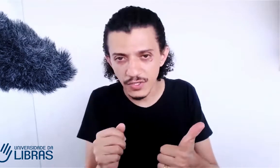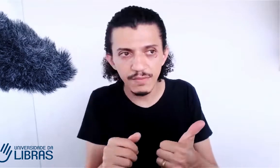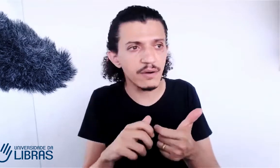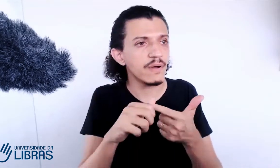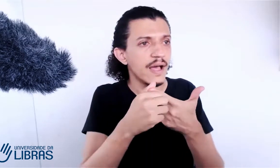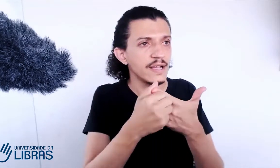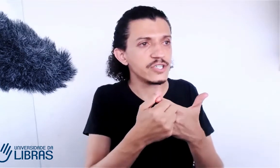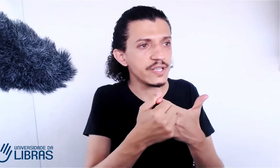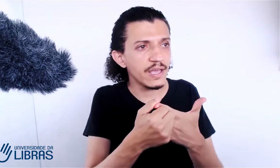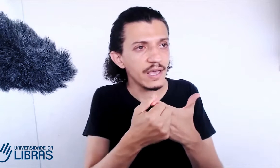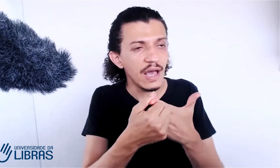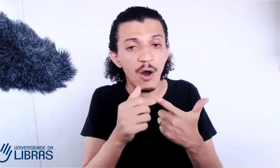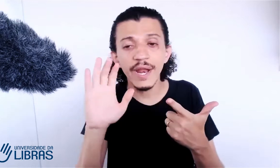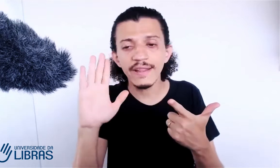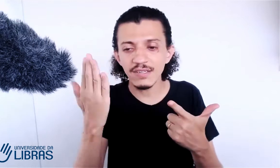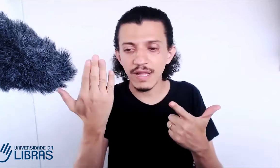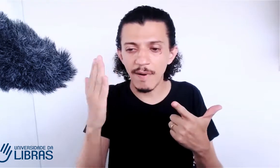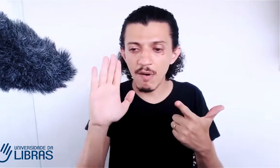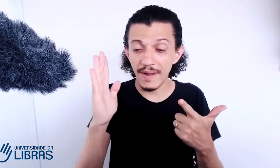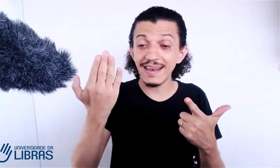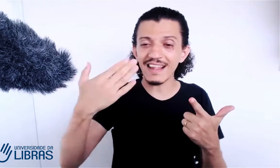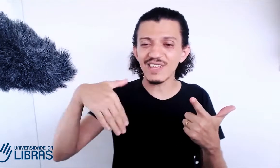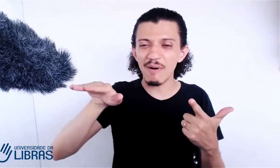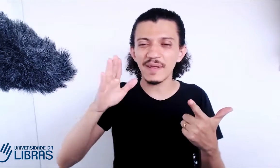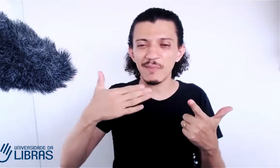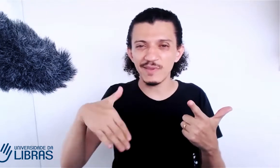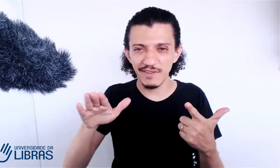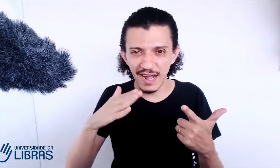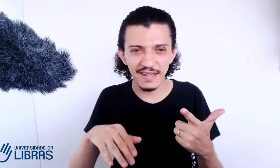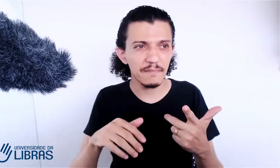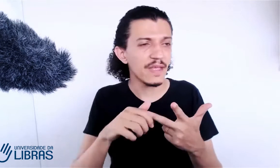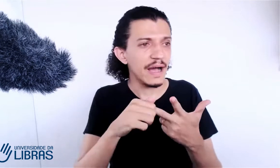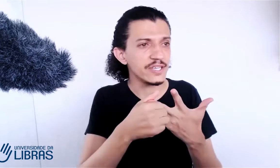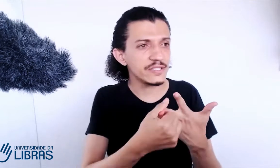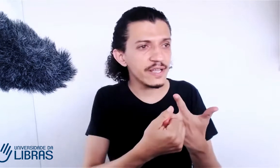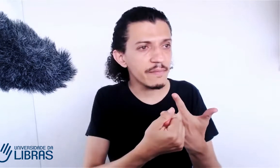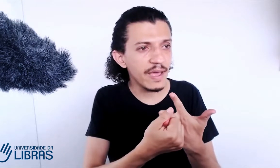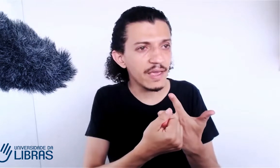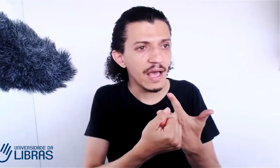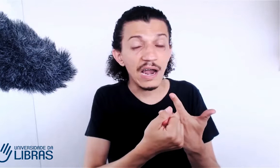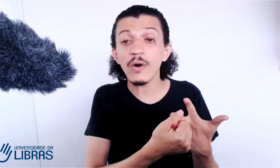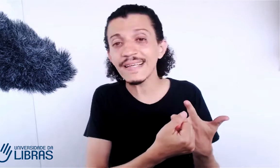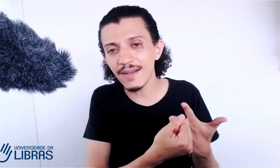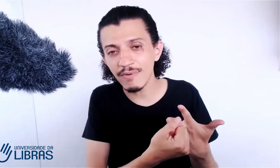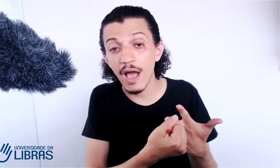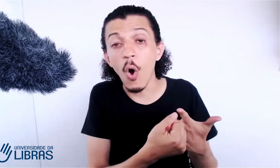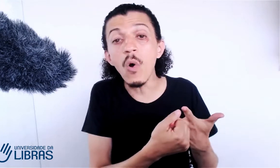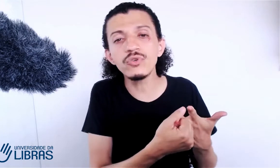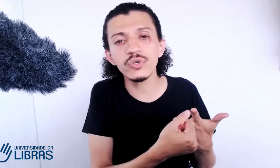de mão. A gente tem a orientação da palma, para que lado que a palma da mão está virada. A gente tem também a locação, que é onde o